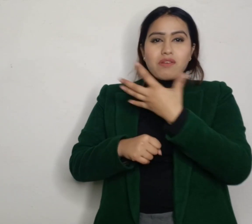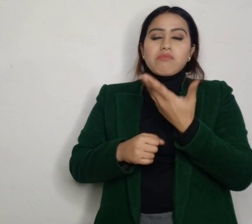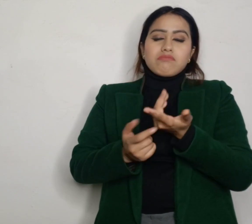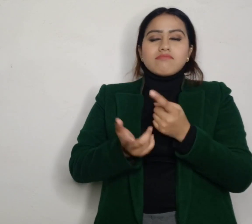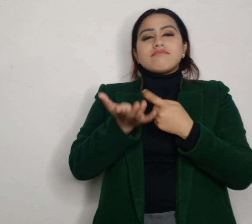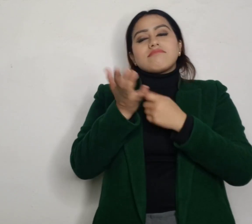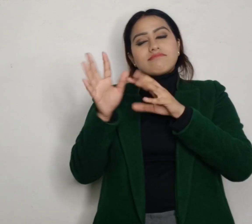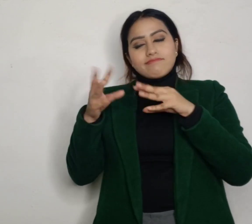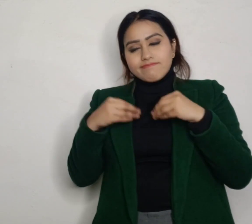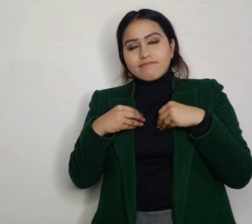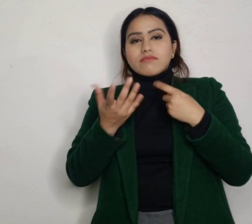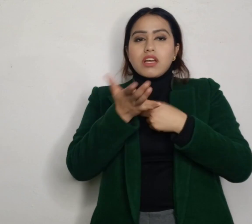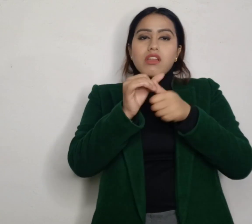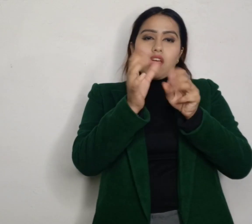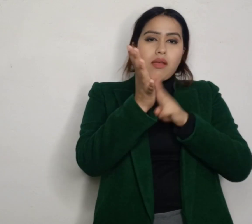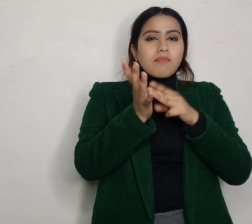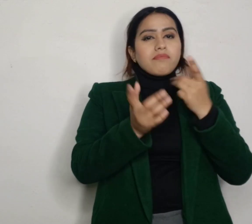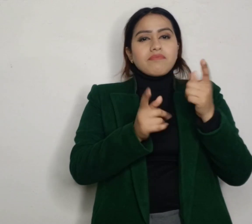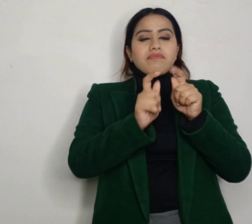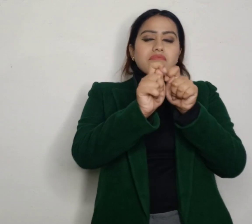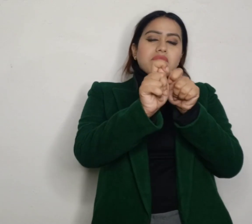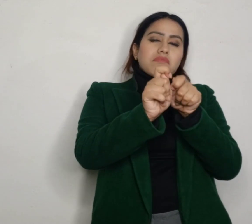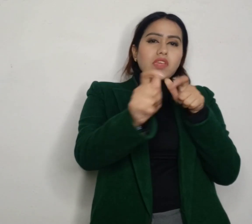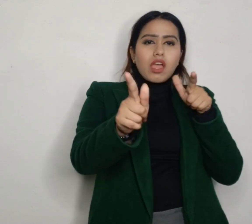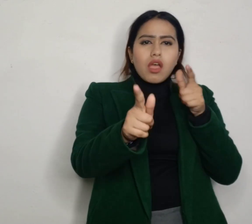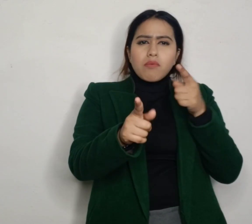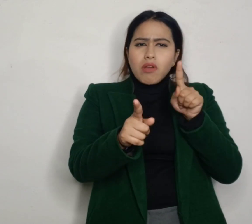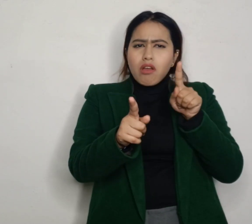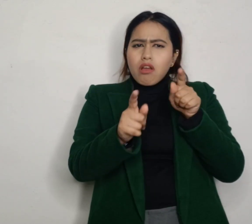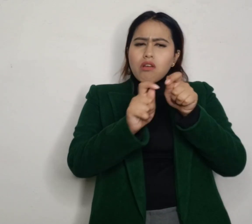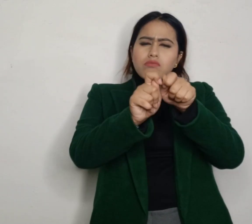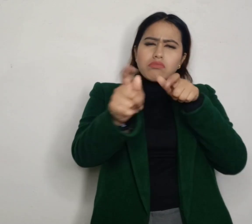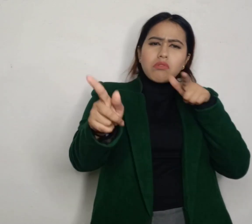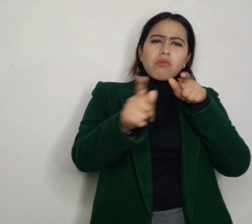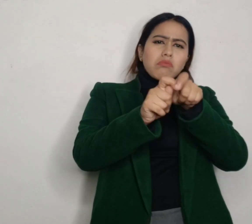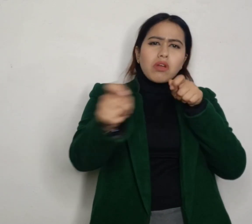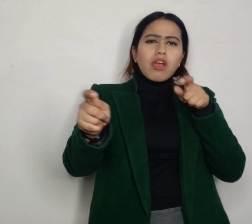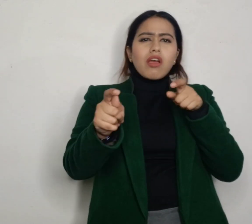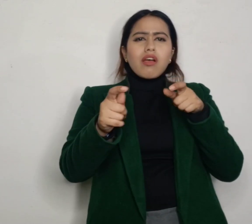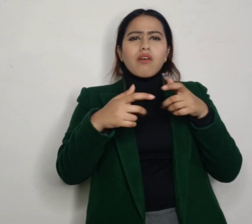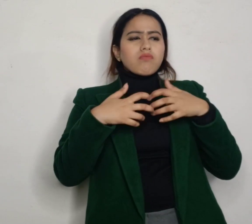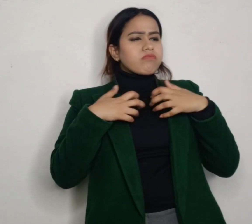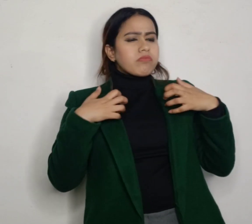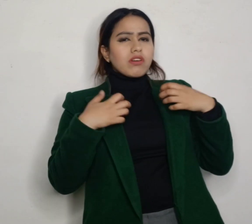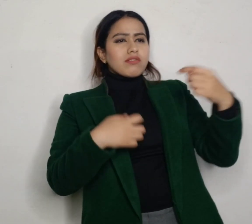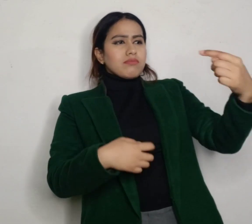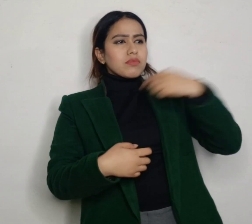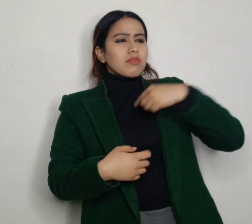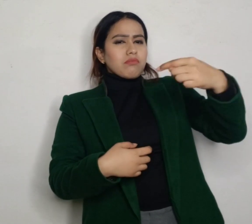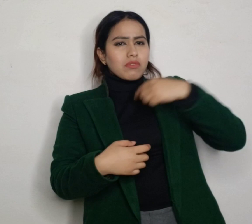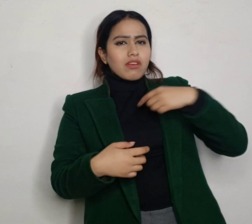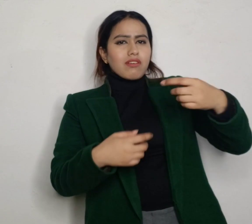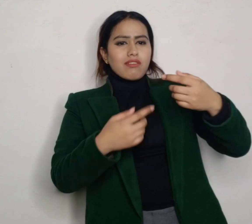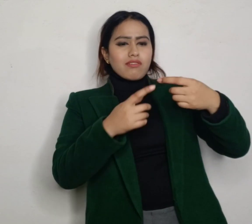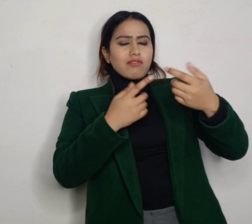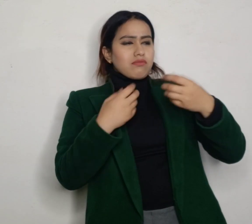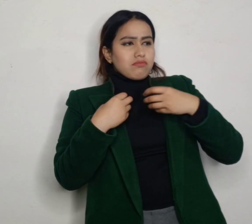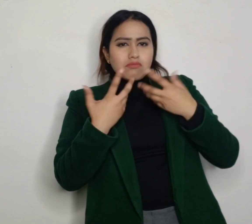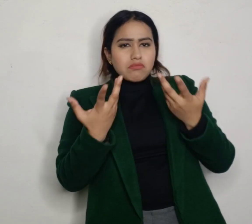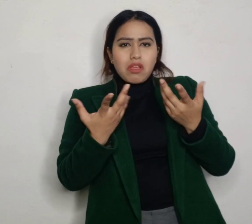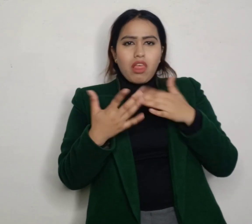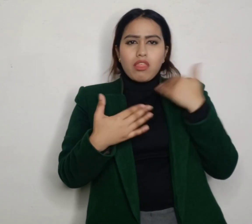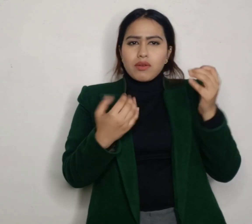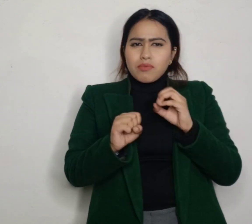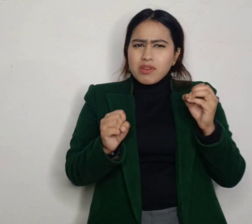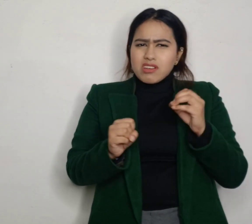हुई थी, गुरु जी का आदेश था, वो आज्ञा मानने के लिए अमोघ बाण चलाया, लेकिन हनुमान जी पर उसका कोई असर नहीं हुआ। गुरु वशिष्ठ जी को लगा कि